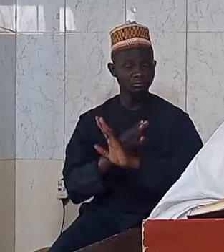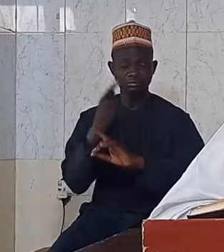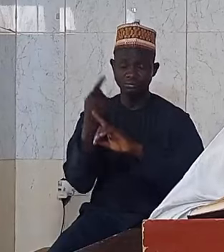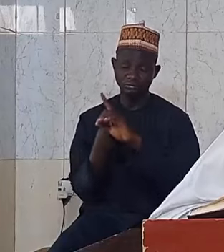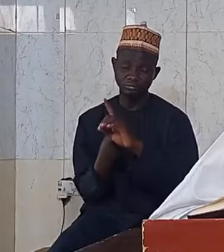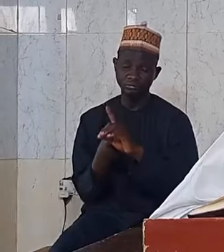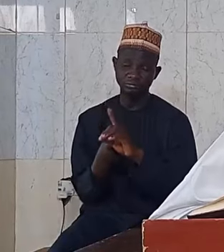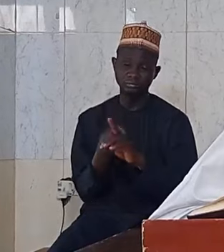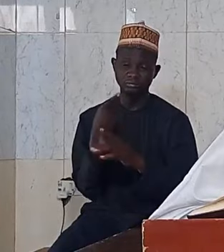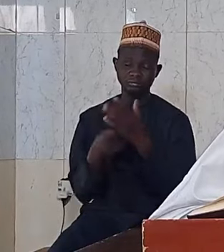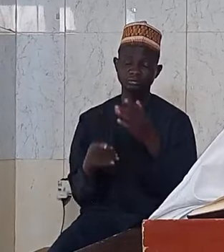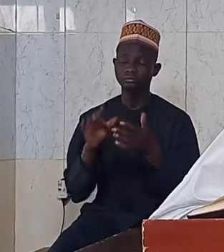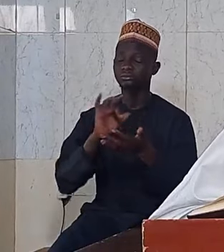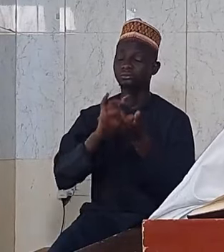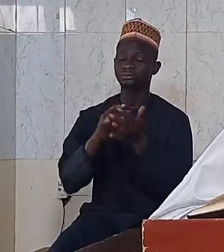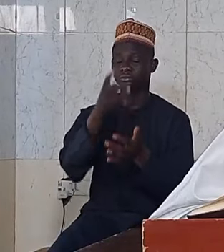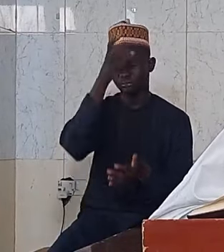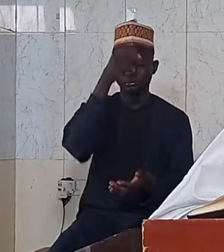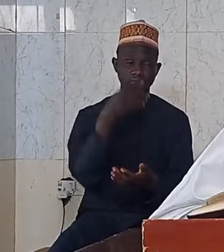menene maganin shaidan